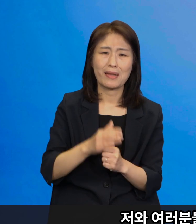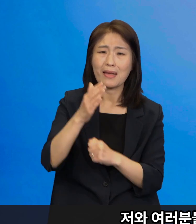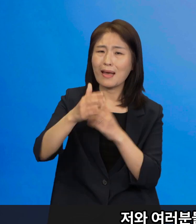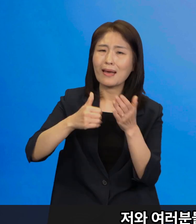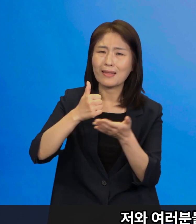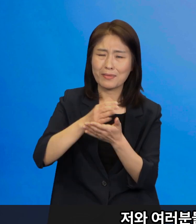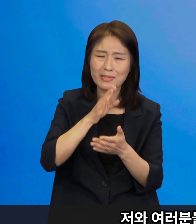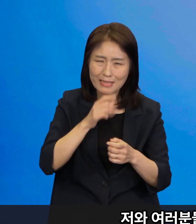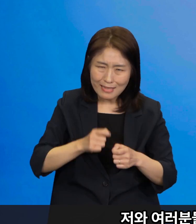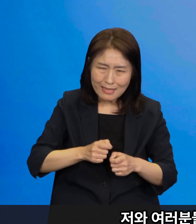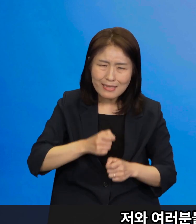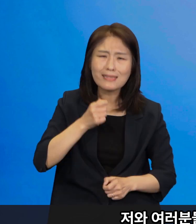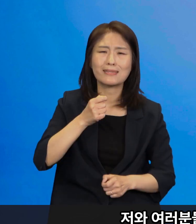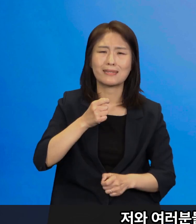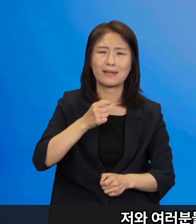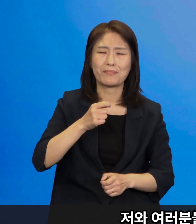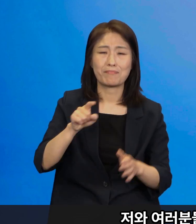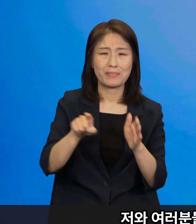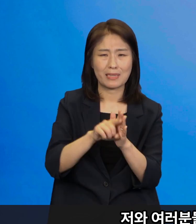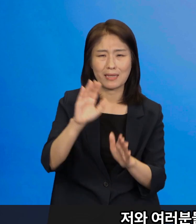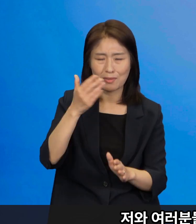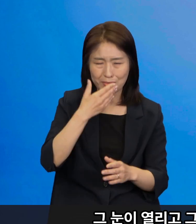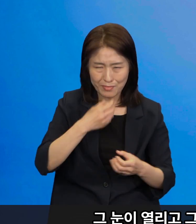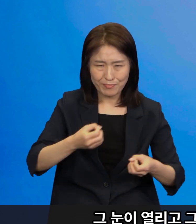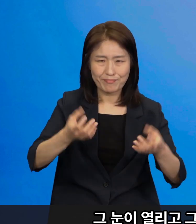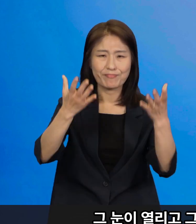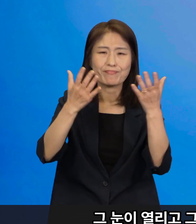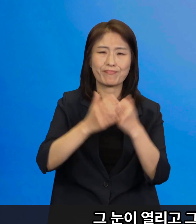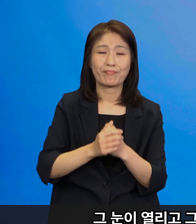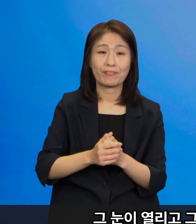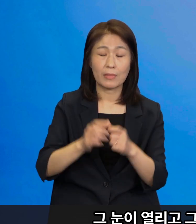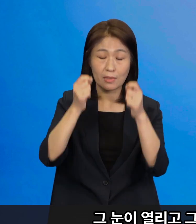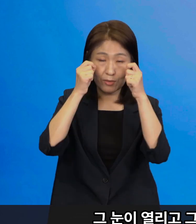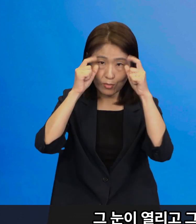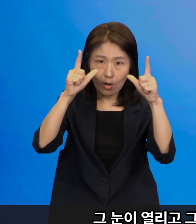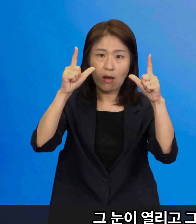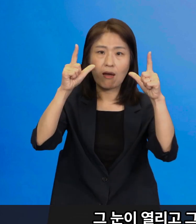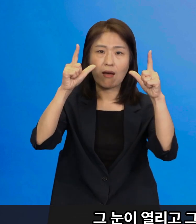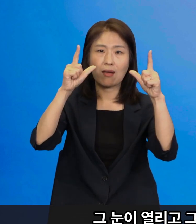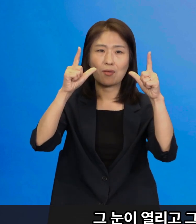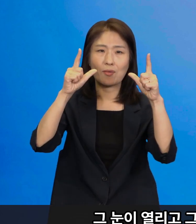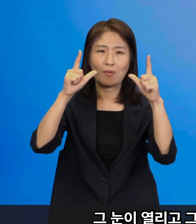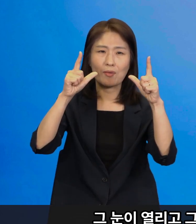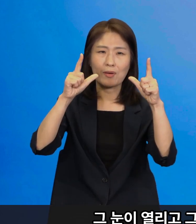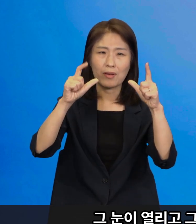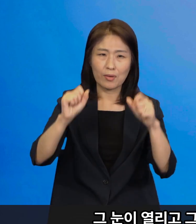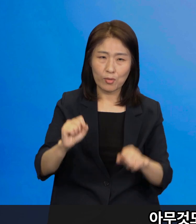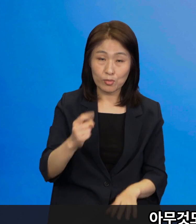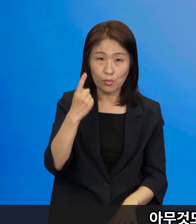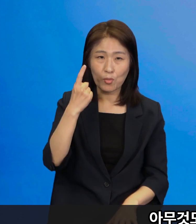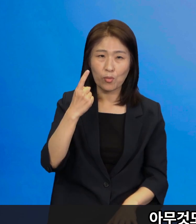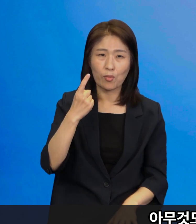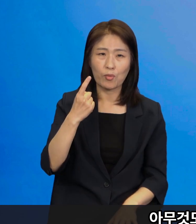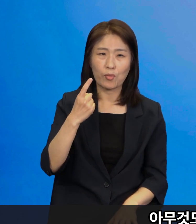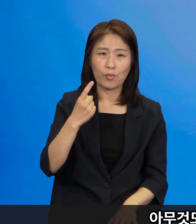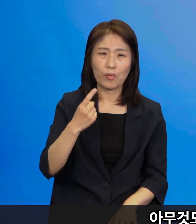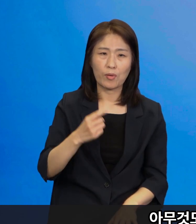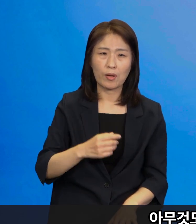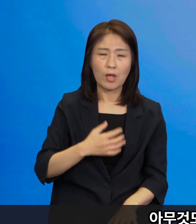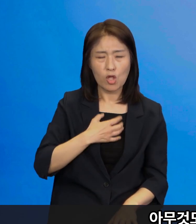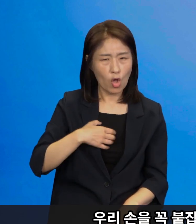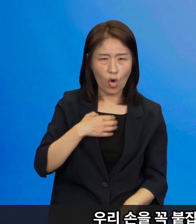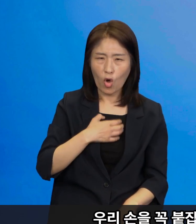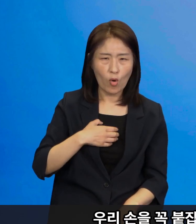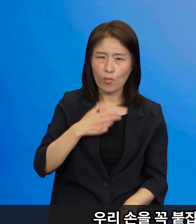저와 여러분들이 되시기를 축복합니다. 그 눈이 열리고, 그래야 해서 활짝 눈이 열렸을 때 아무것도 염려하지